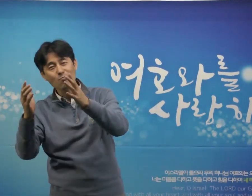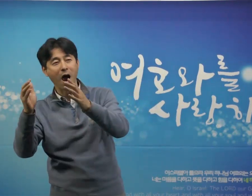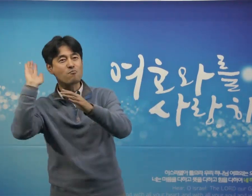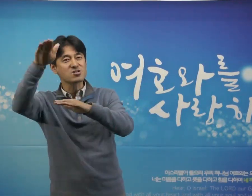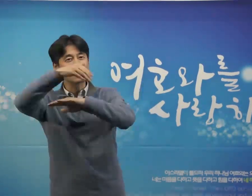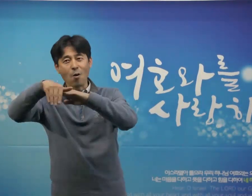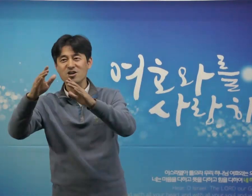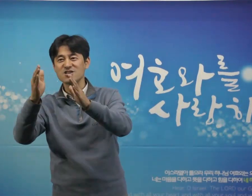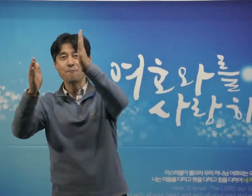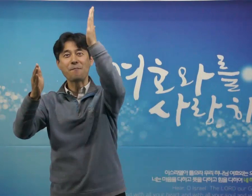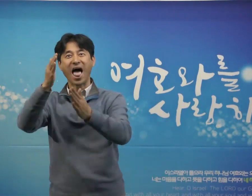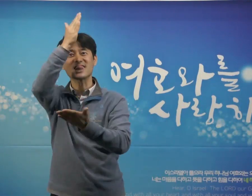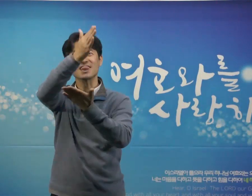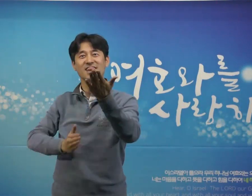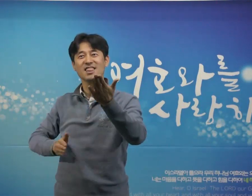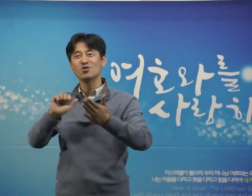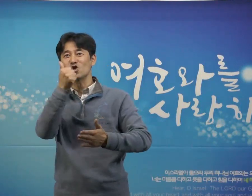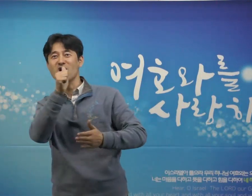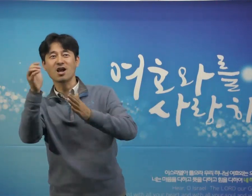계속 하고 있고 앞으로는 뭐 이제